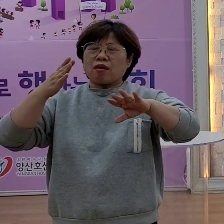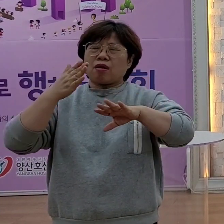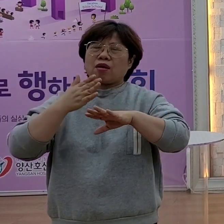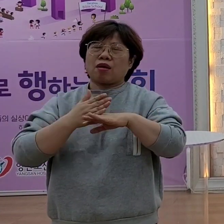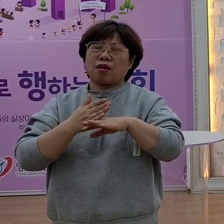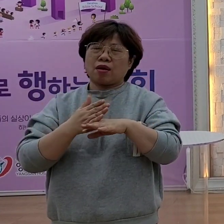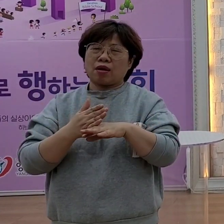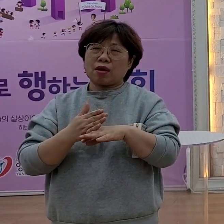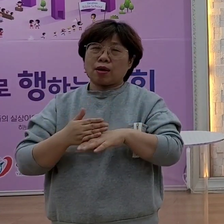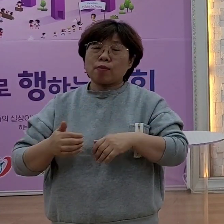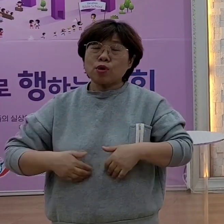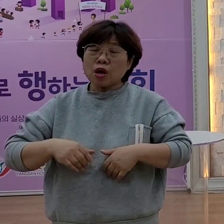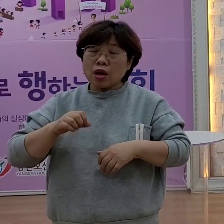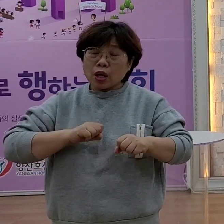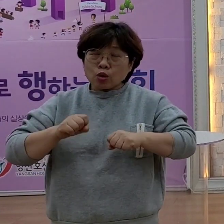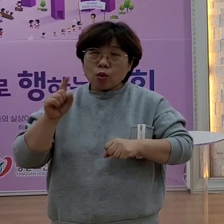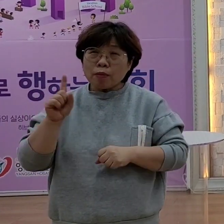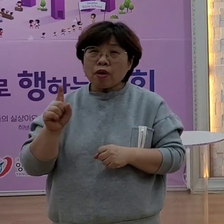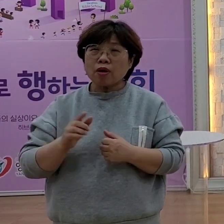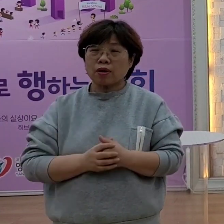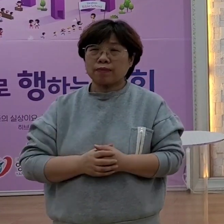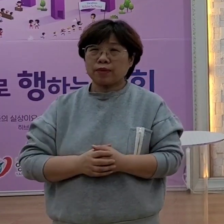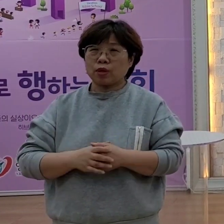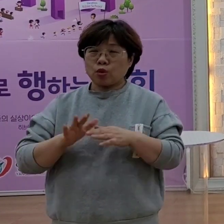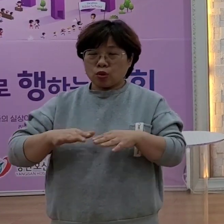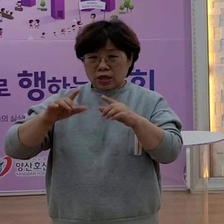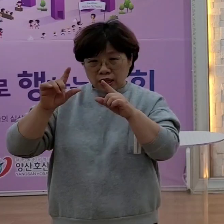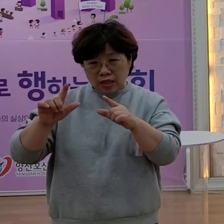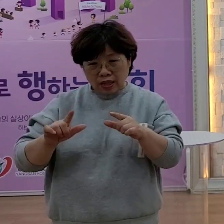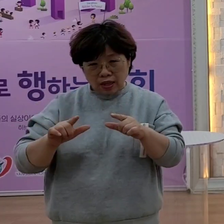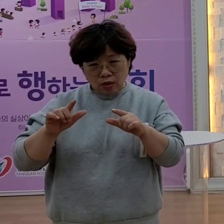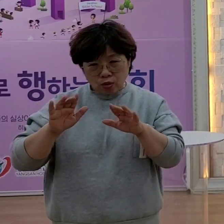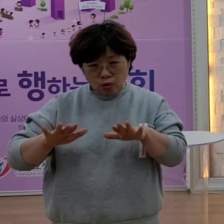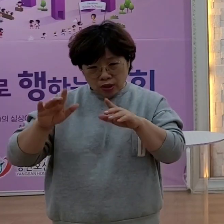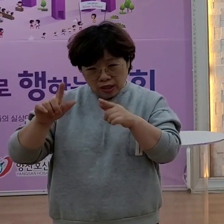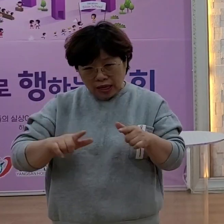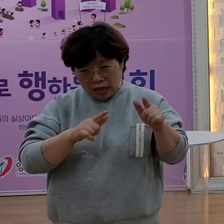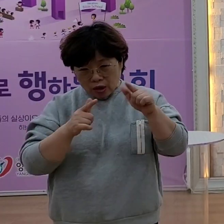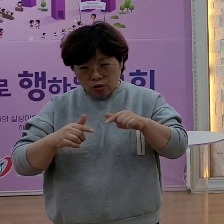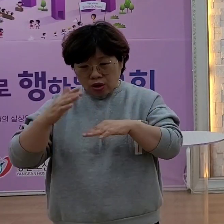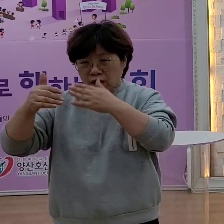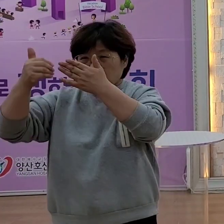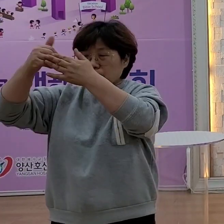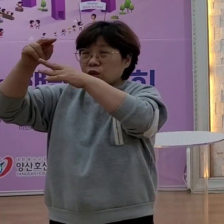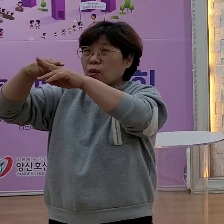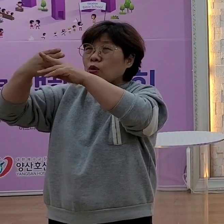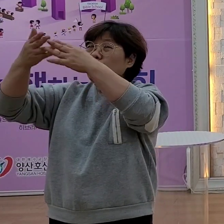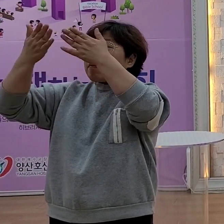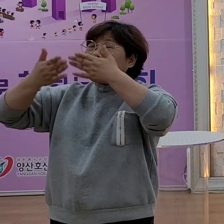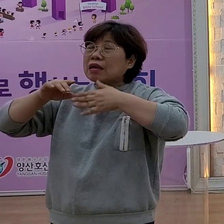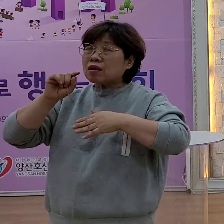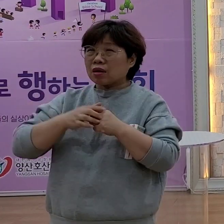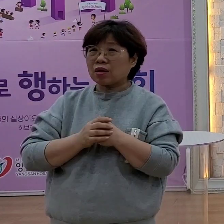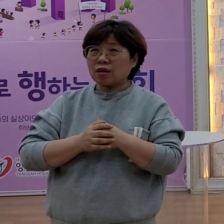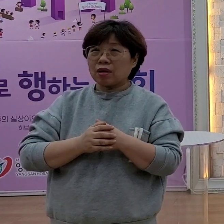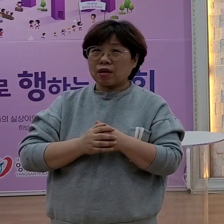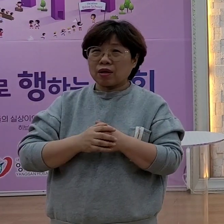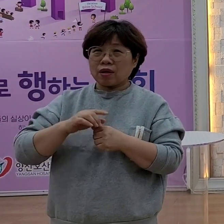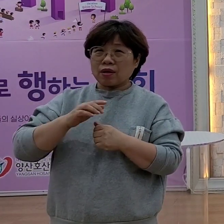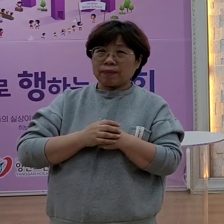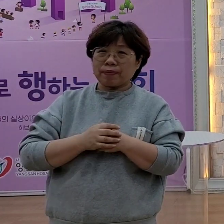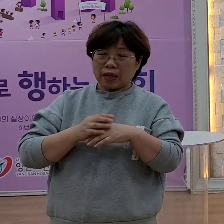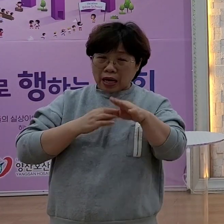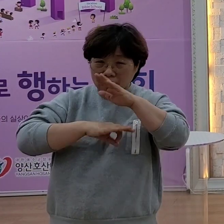건 살아야 되는 거죠. 그러면 오늘 하루를 우리가 하나님으로부터 선물로 받은 거예요. 눈을 뜨게 되는 것